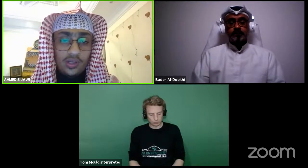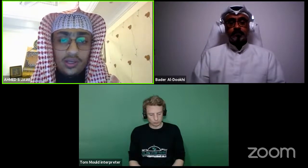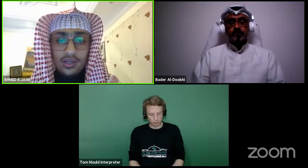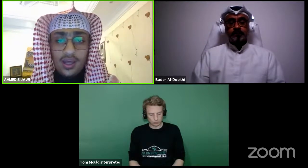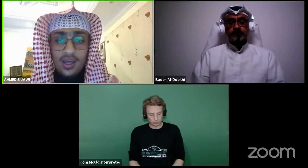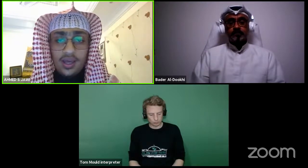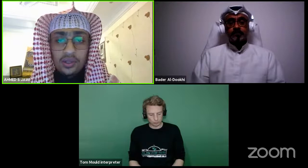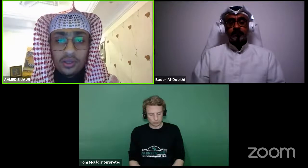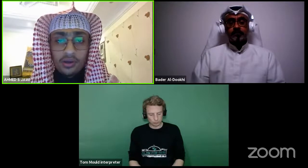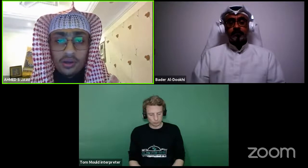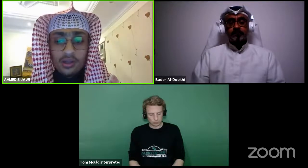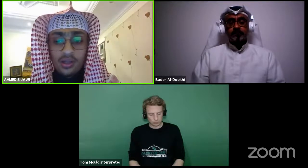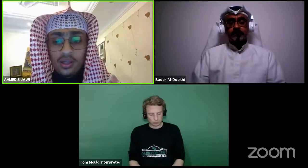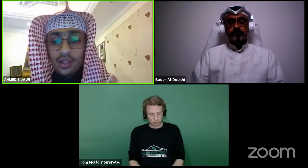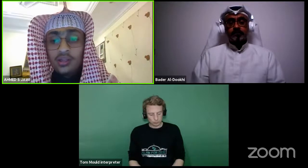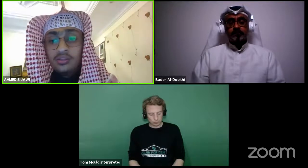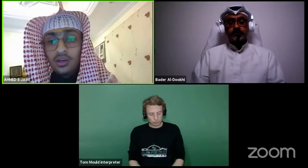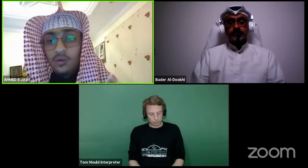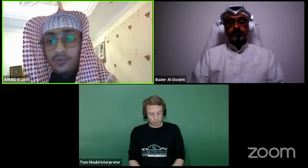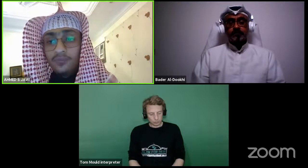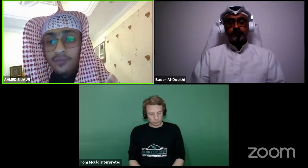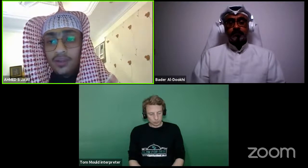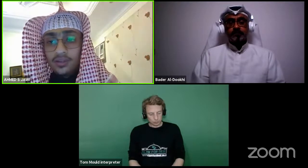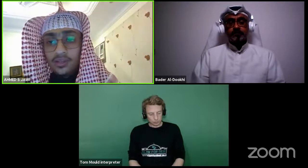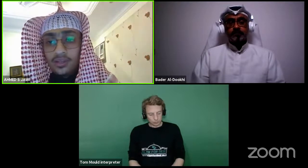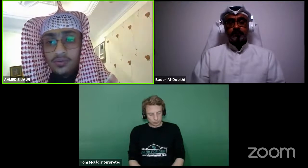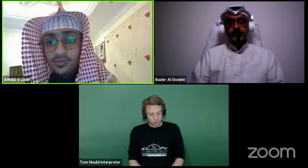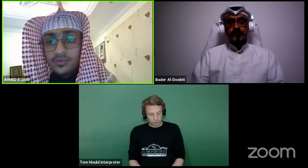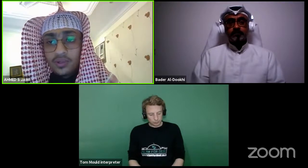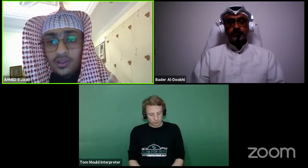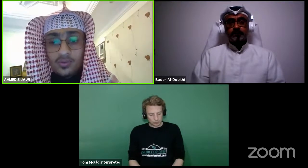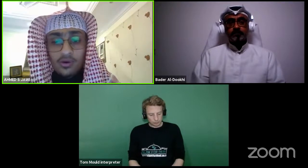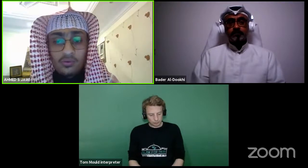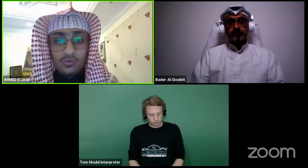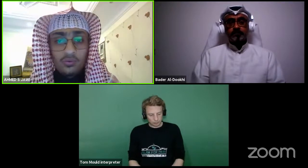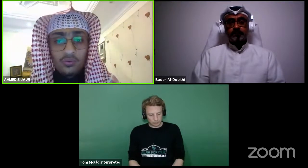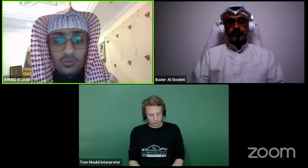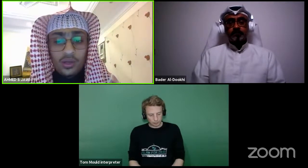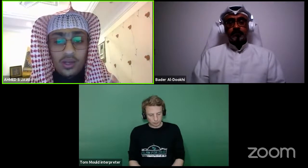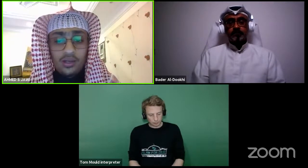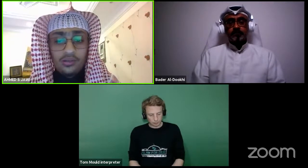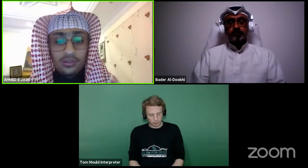الدنيا والآخرة توفني مسلما